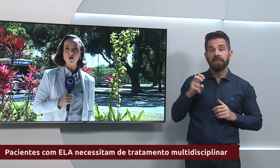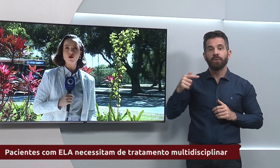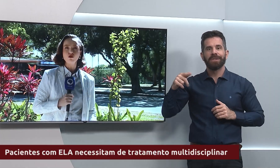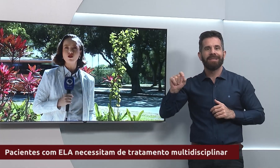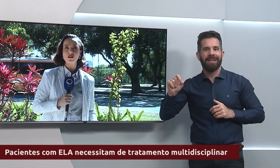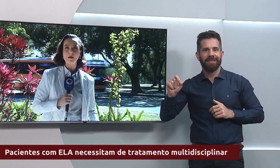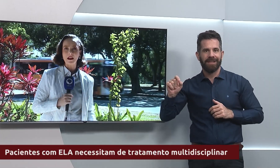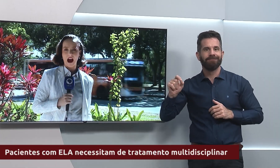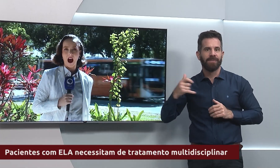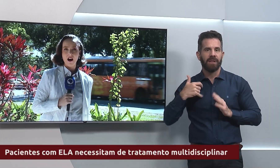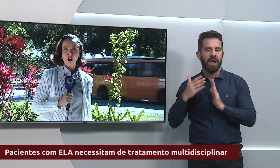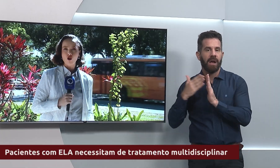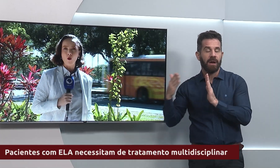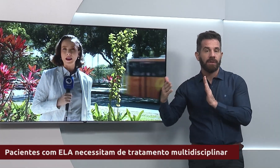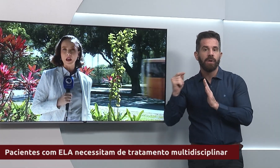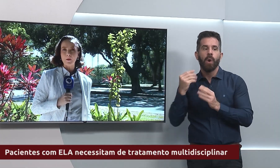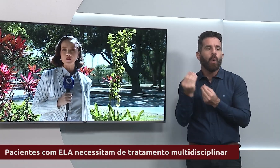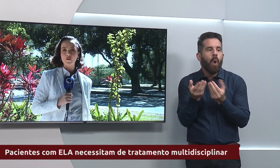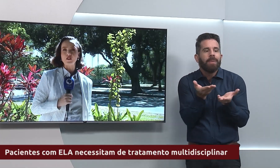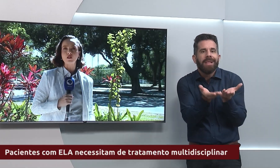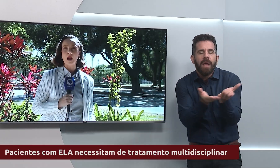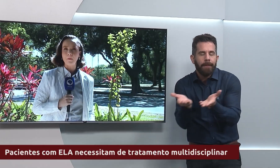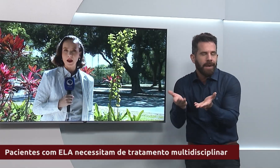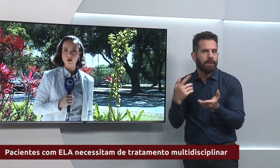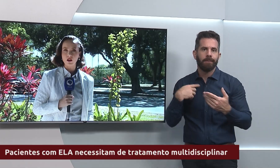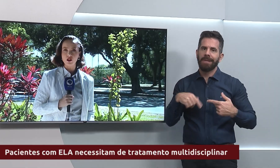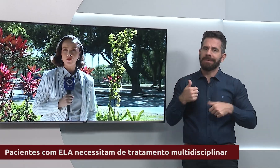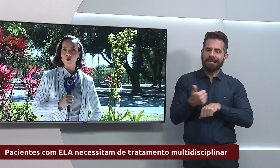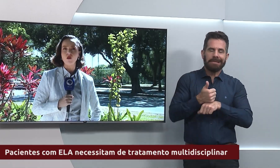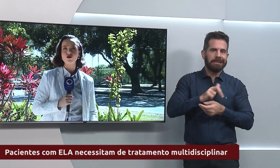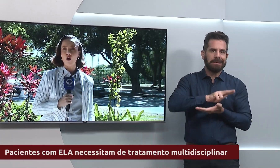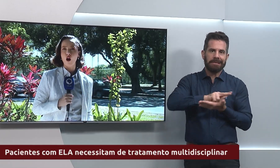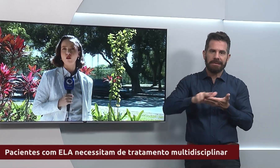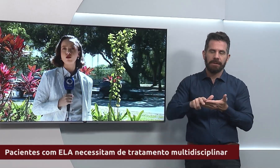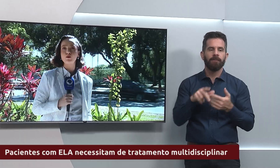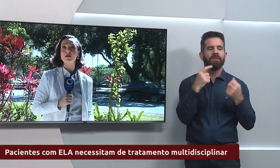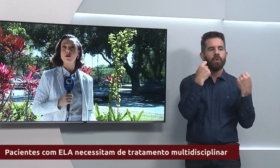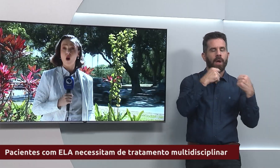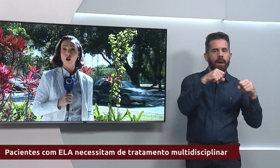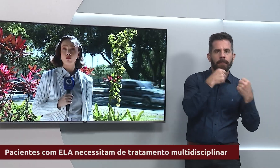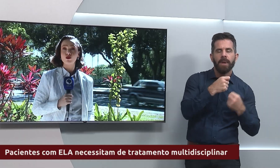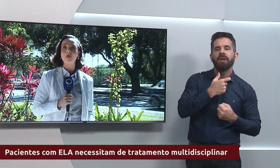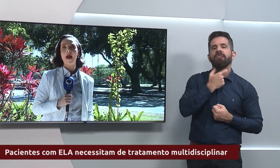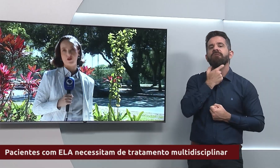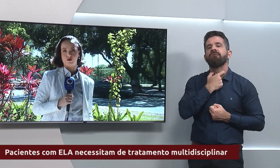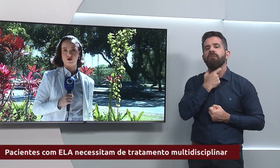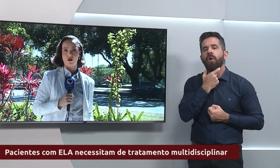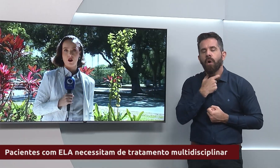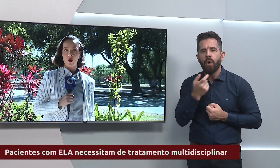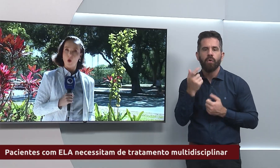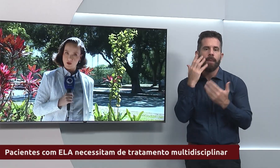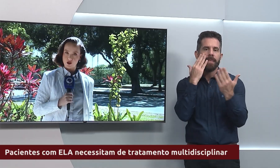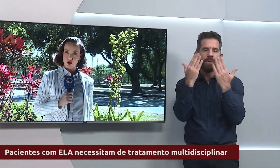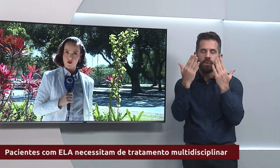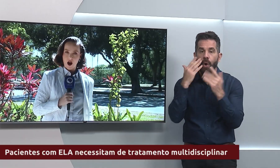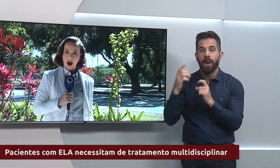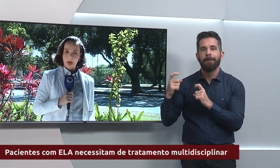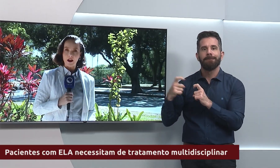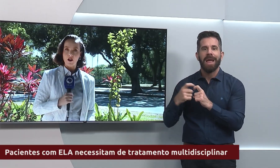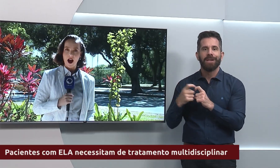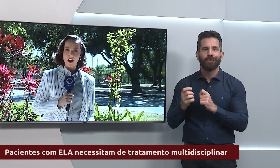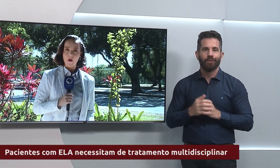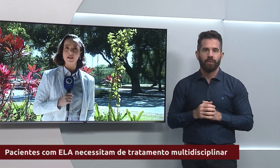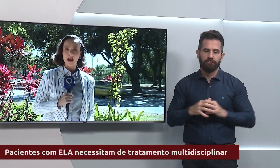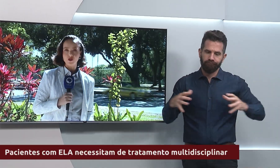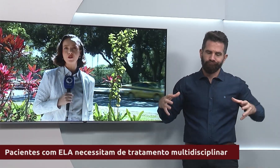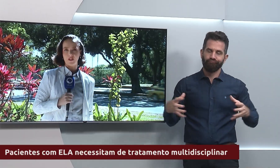ação multidisciplinar, com uma equipe de fisioterapeutas, fonoaudiólogos, psicólogos e médicos. O objetivo é